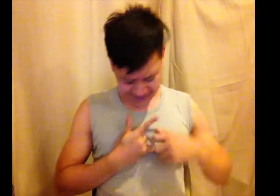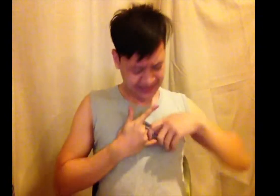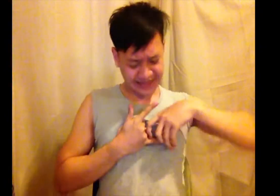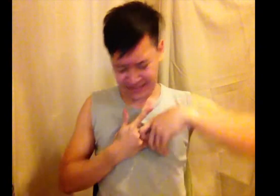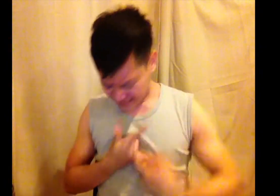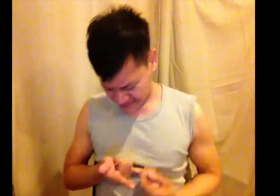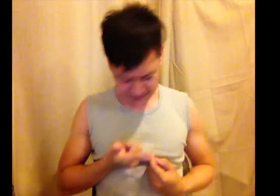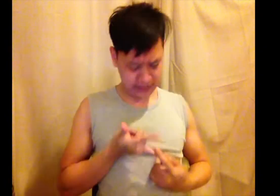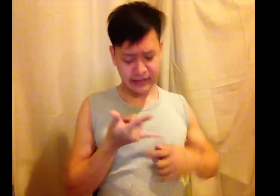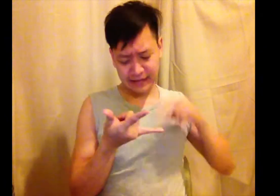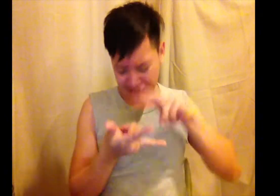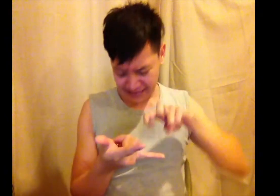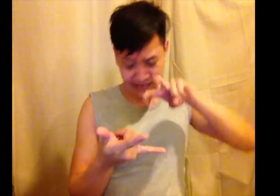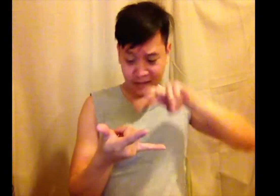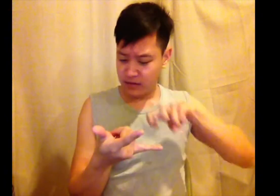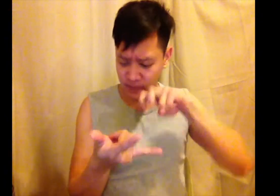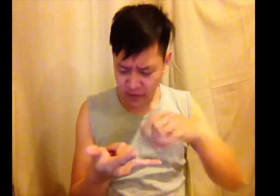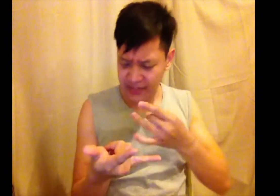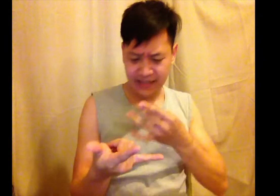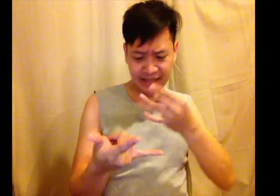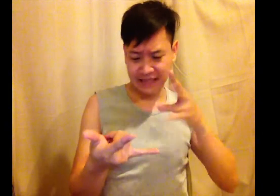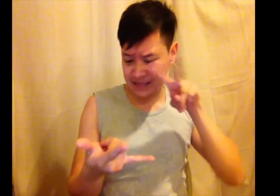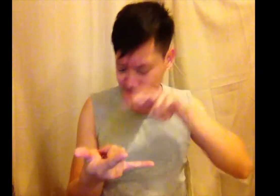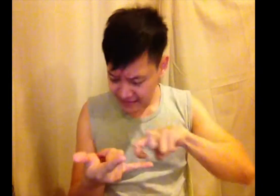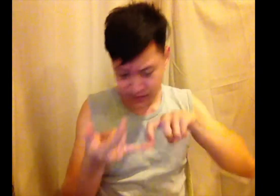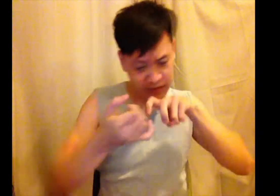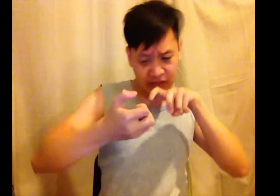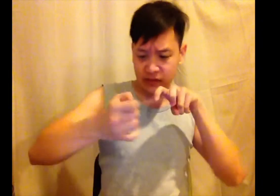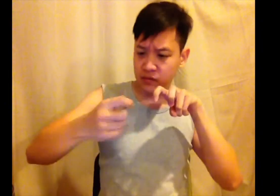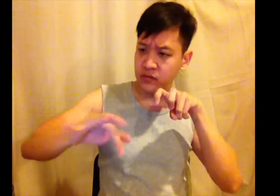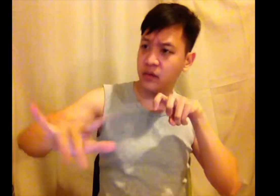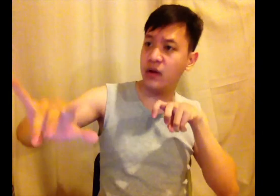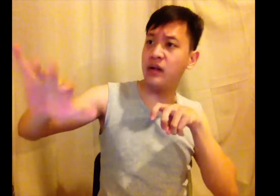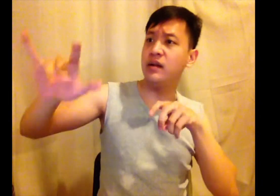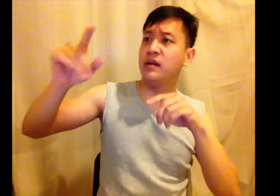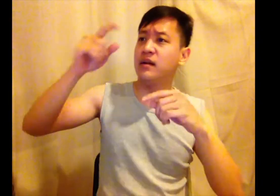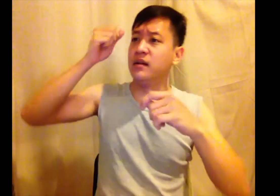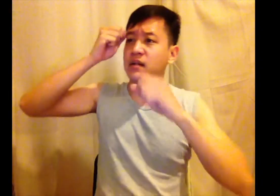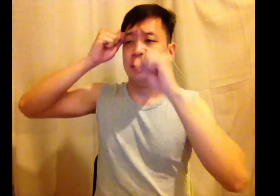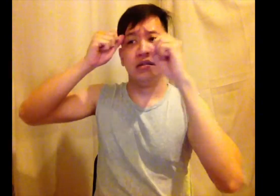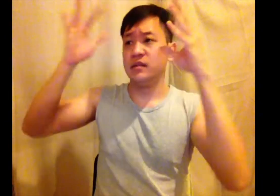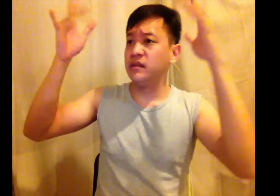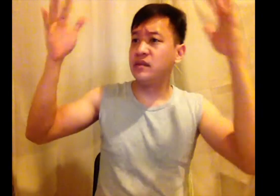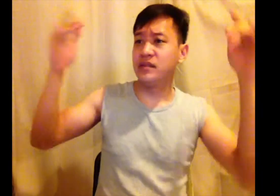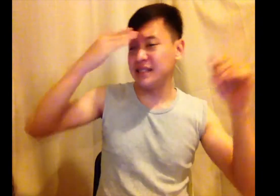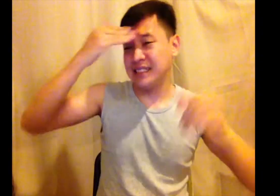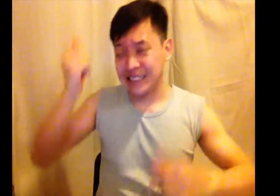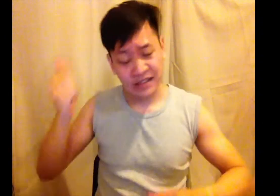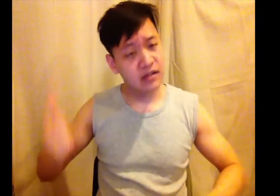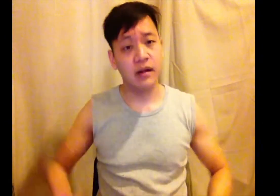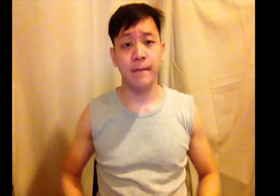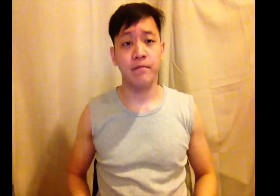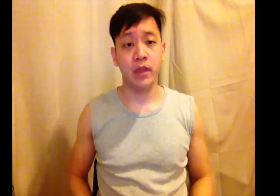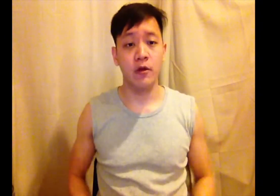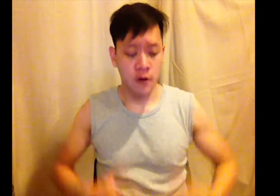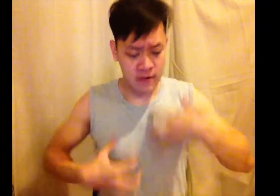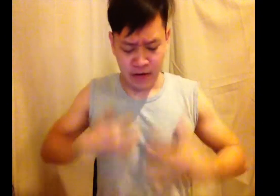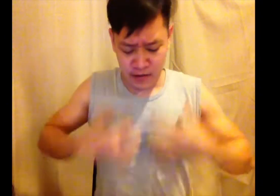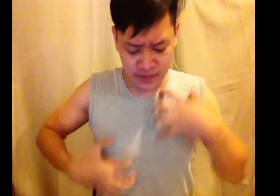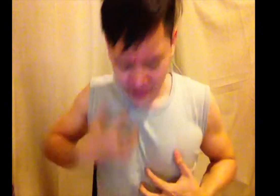ลาเป็นที่ประจักษ์ว่าถ้าไม่เจอคนที่คอยจะอยู่เพื่อกันให้เก็บความทรงจำดีๆที่มีอยู่ทุกเมื่อและเชื่อวันท่ามกลางพายุ